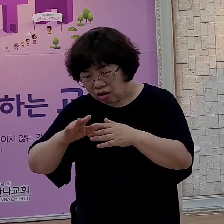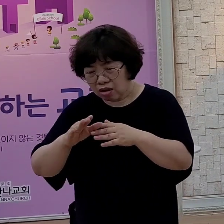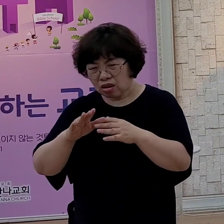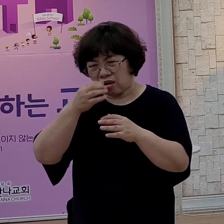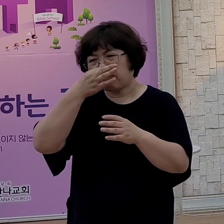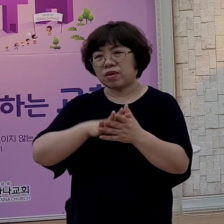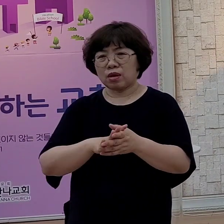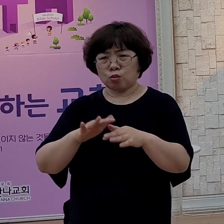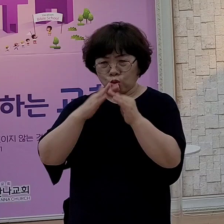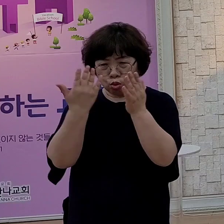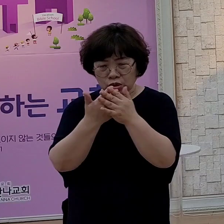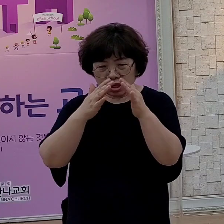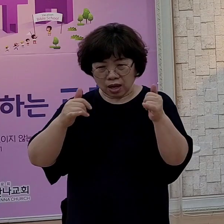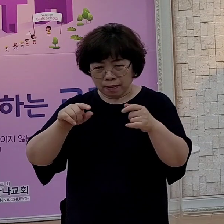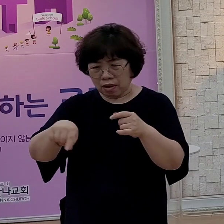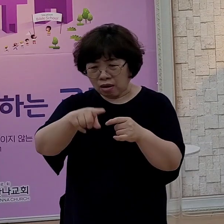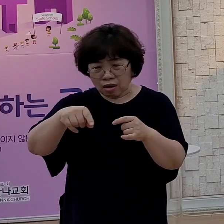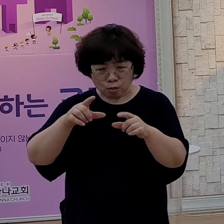사람을 바보라고 그랬어요.